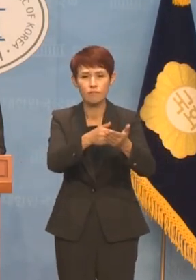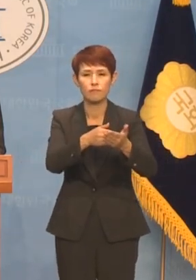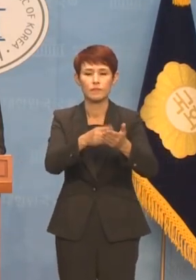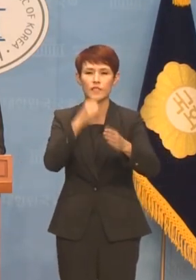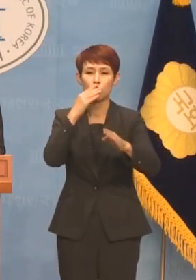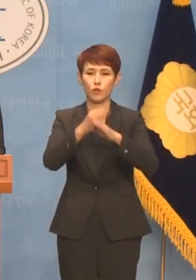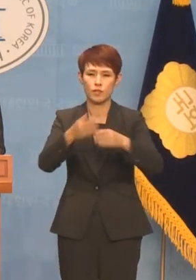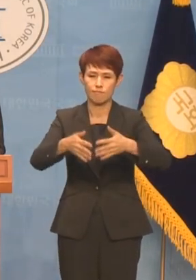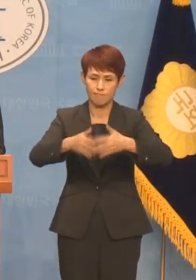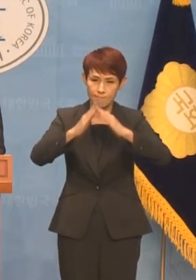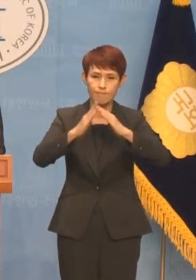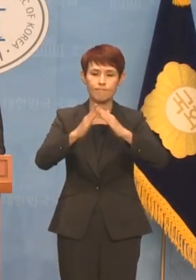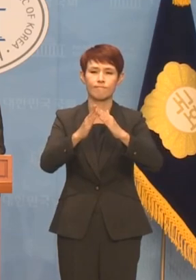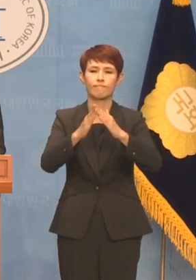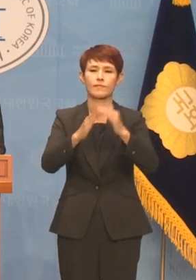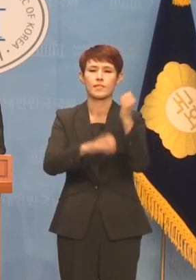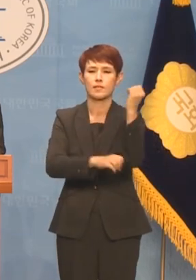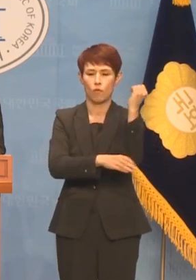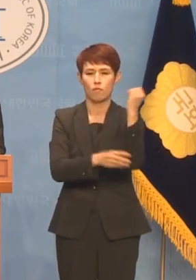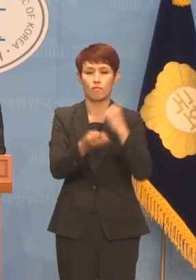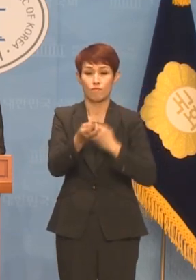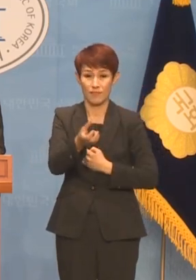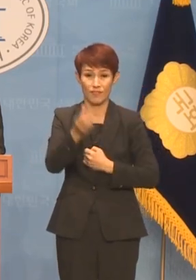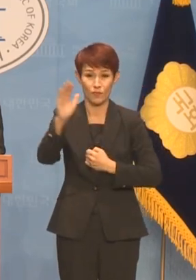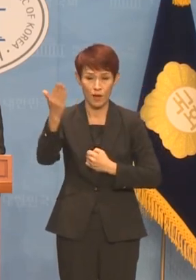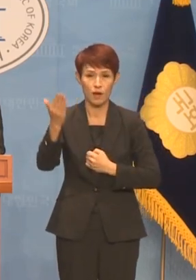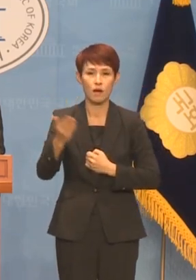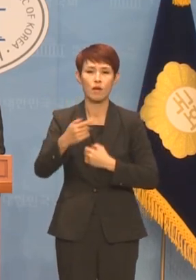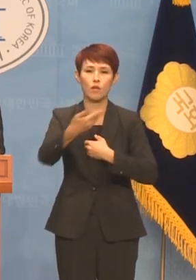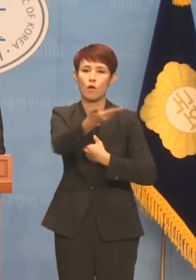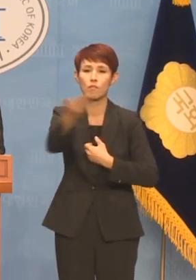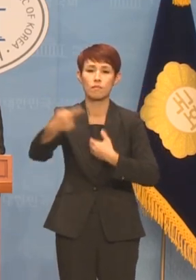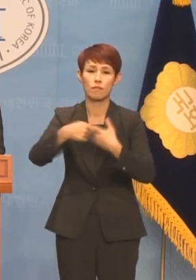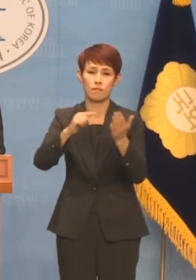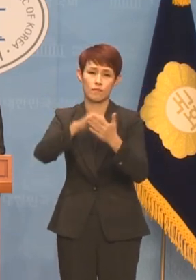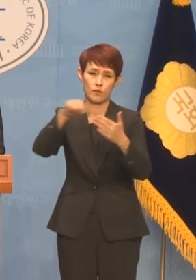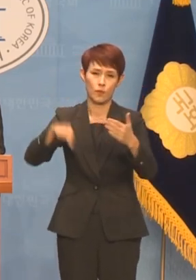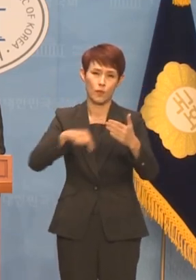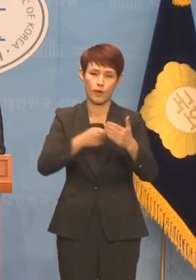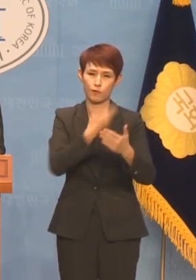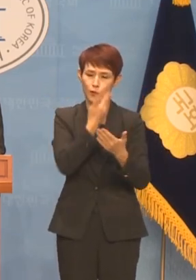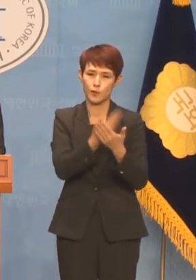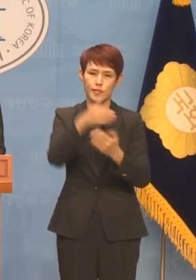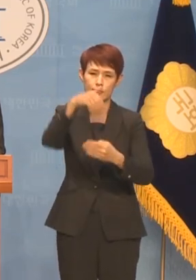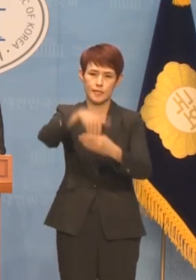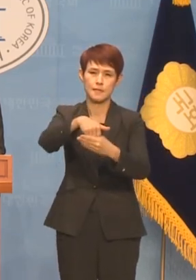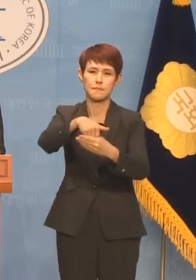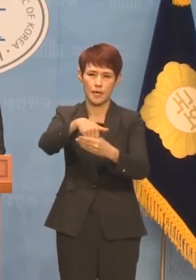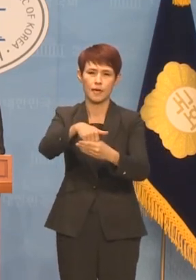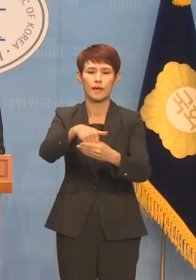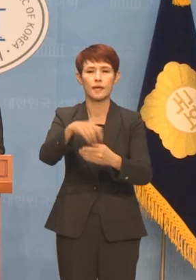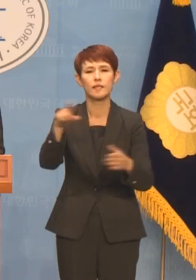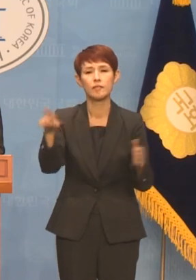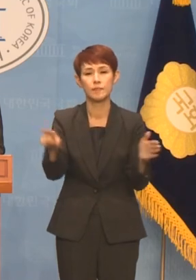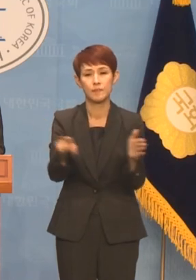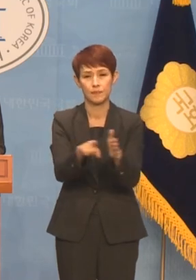민주주의 재건의 작은 씨앗이 되어 국민 여러분의 마음속 깊은 곳에 소중히 심어졌으리라 믿습니다.